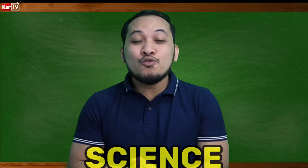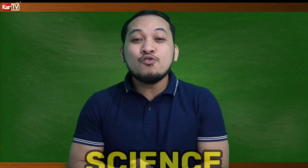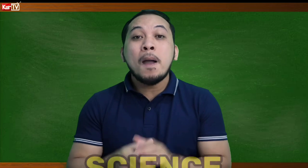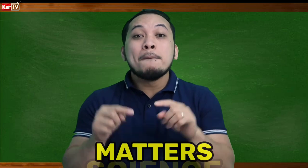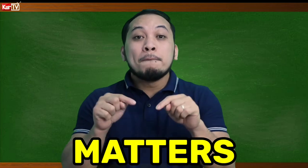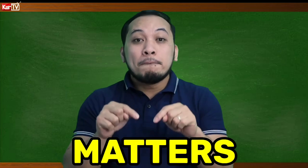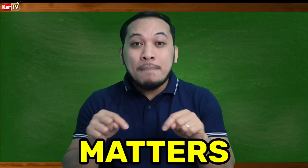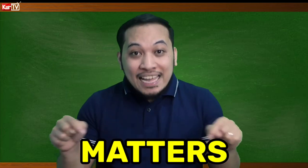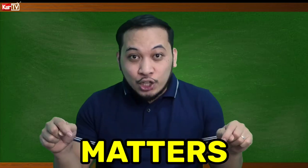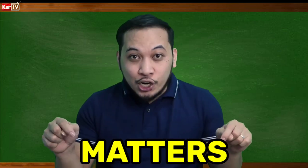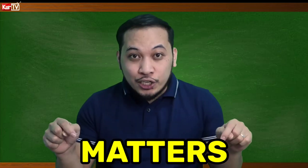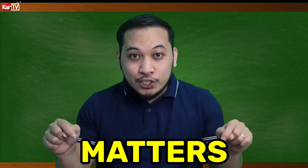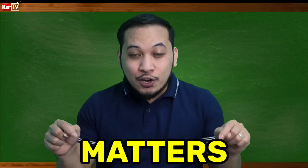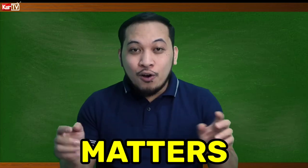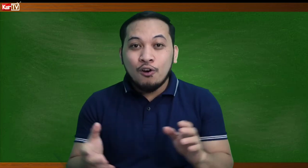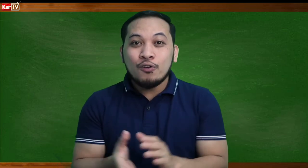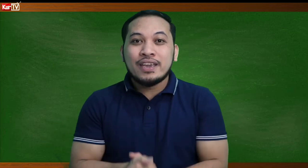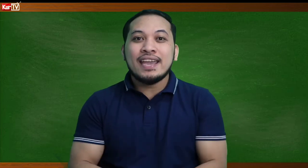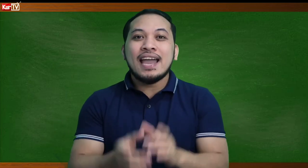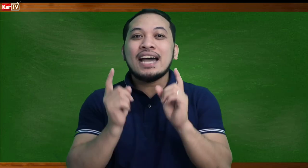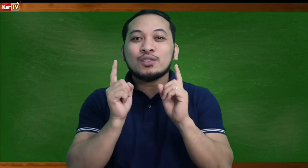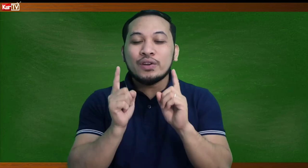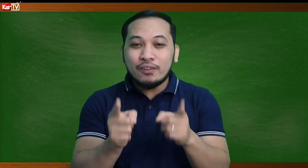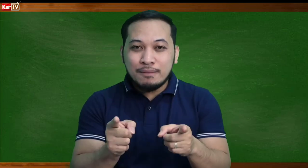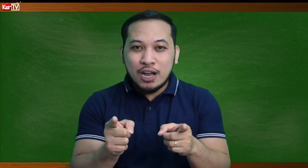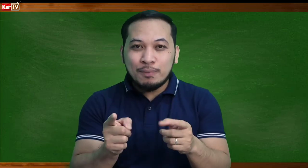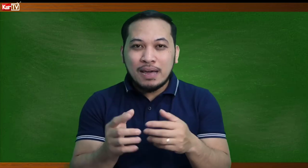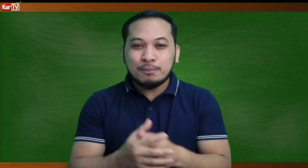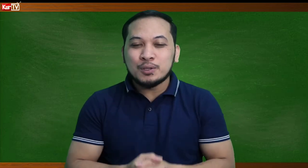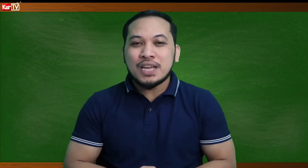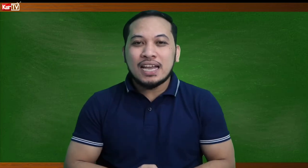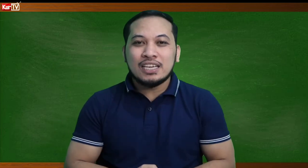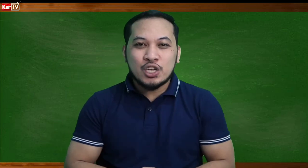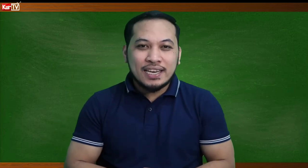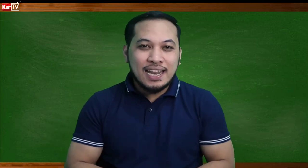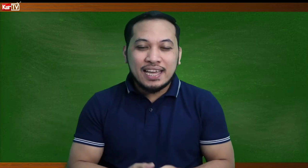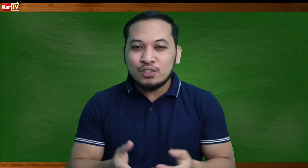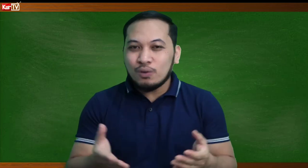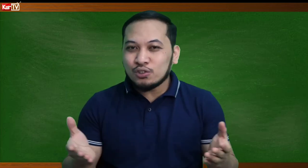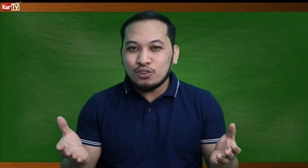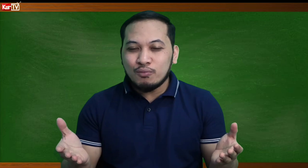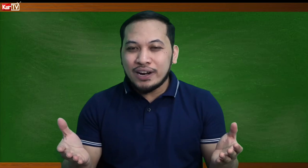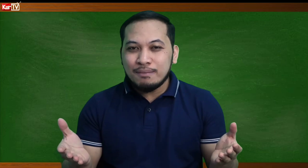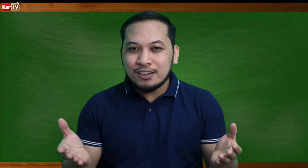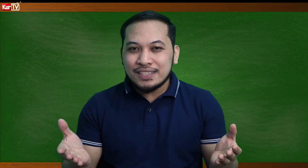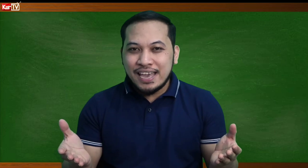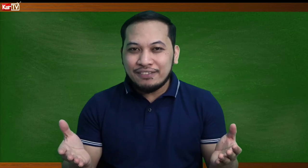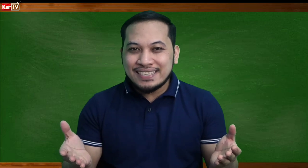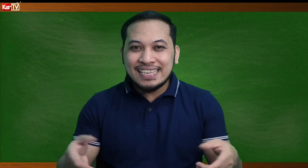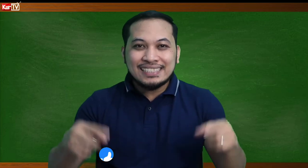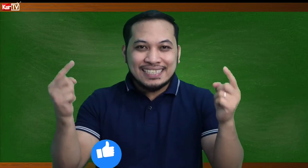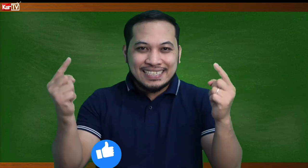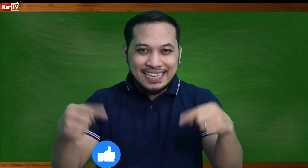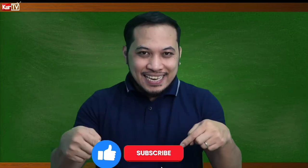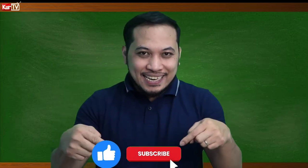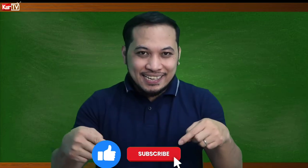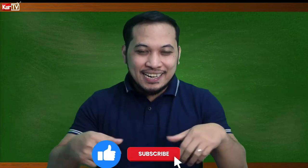yung matters. Okay, at kung ikaw ay bago pa lamang po sa aking channel and you want to know more about the FSL, just click here